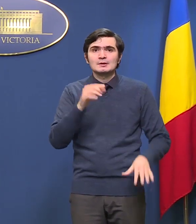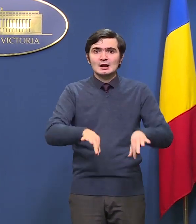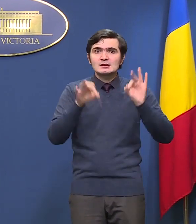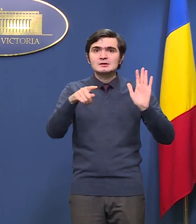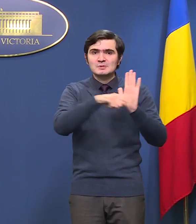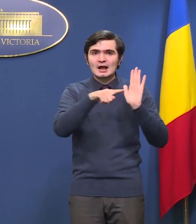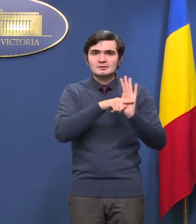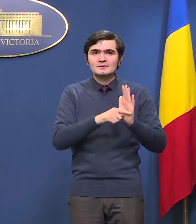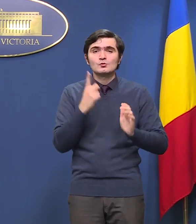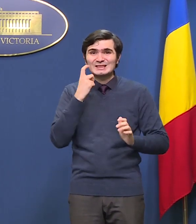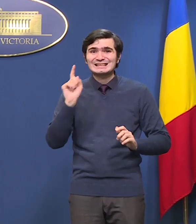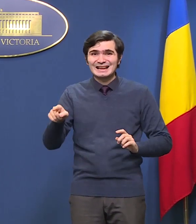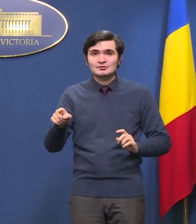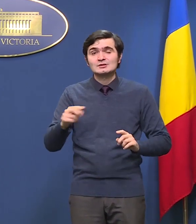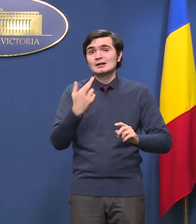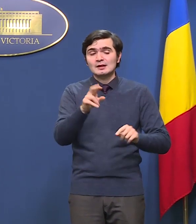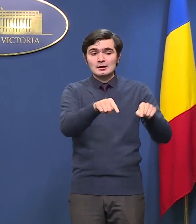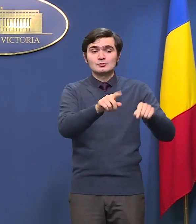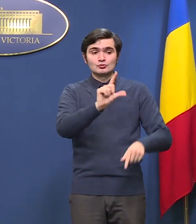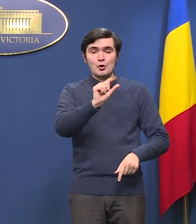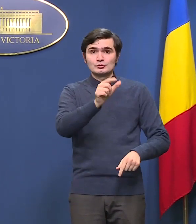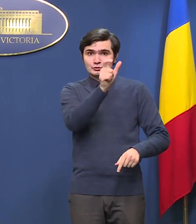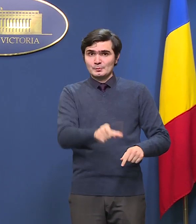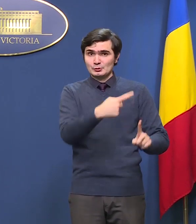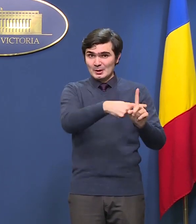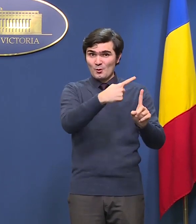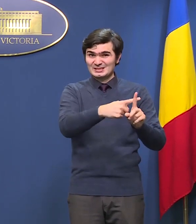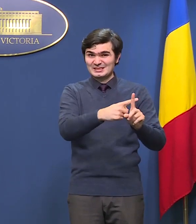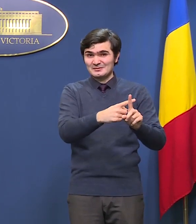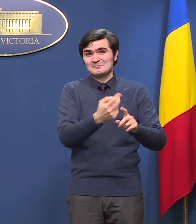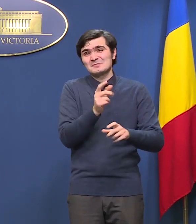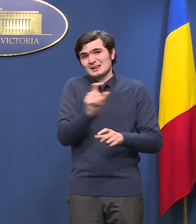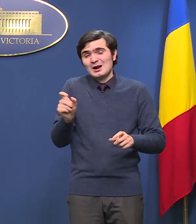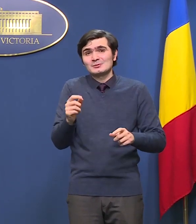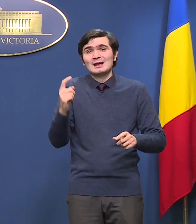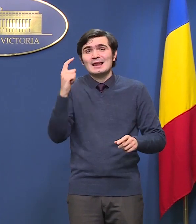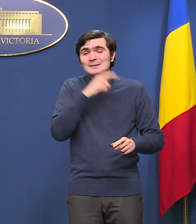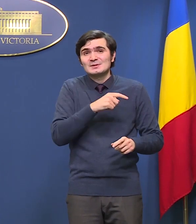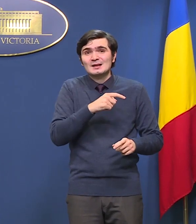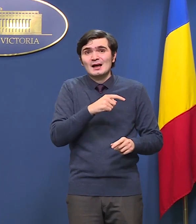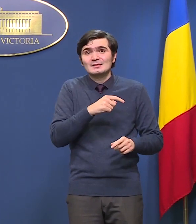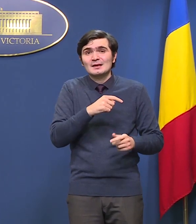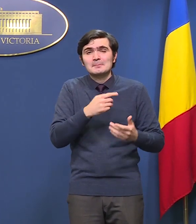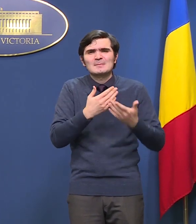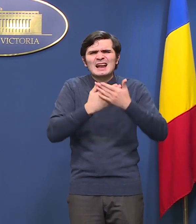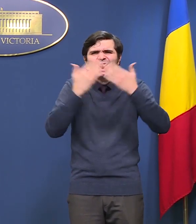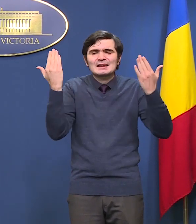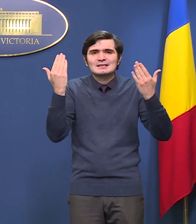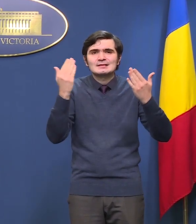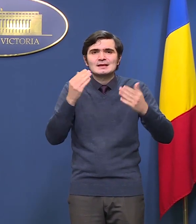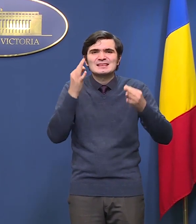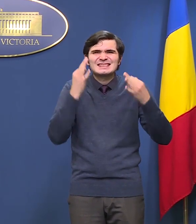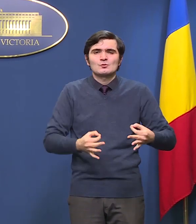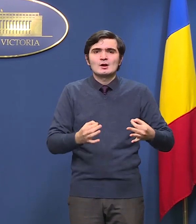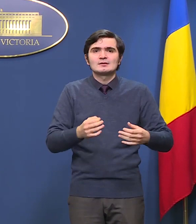negativ, 20 de persoane sunt pozitive datorită acestui lipsei de precizie a sistemului de testare